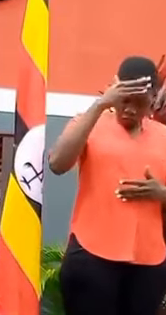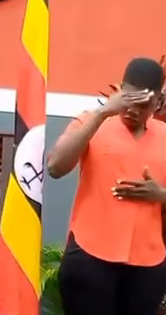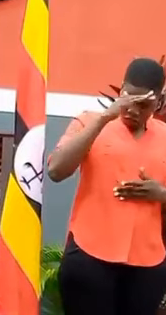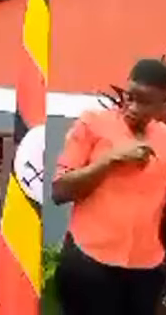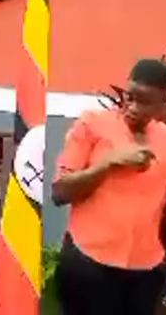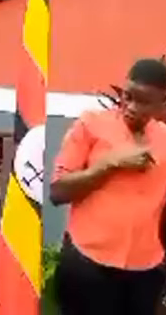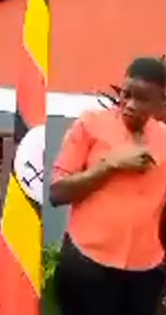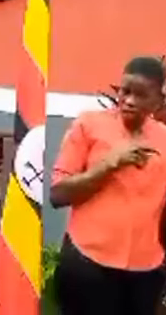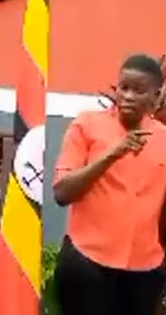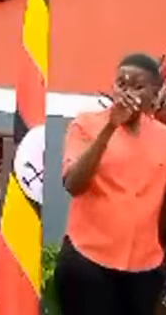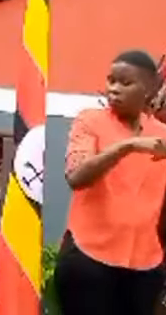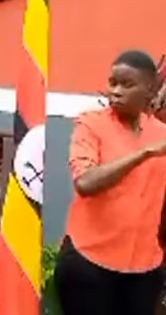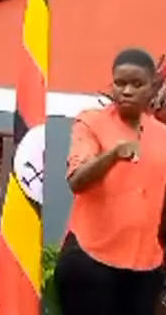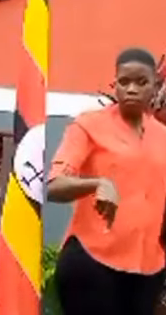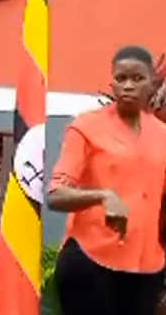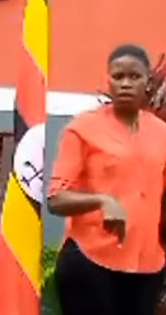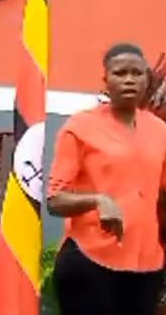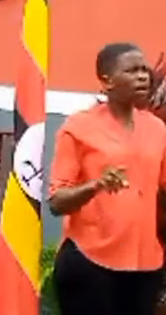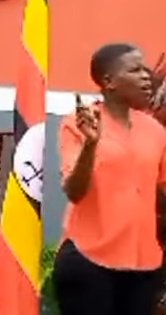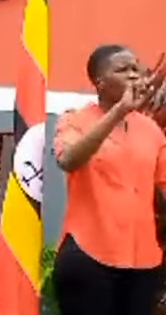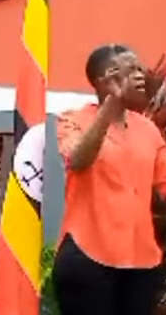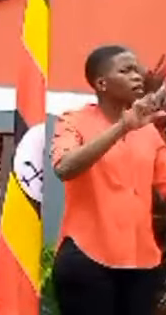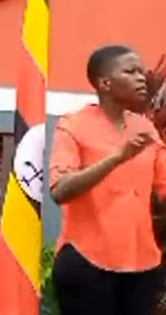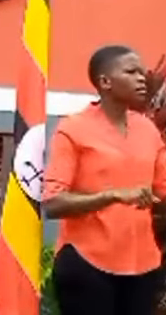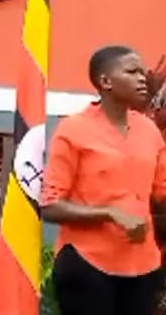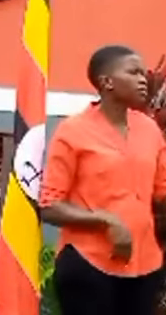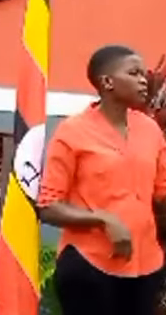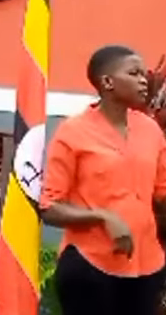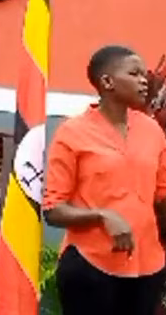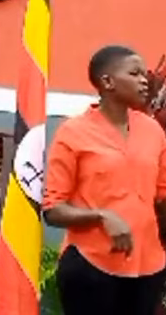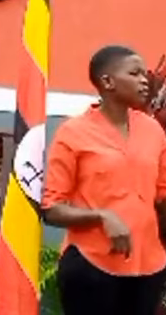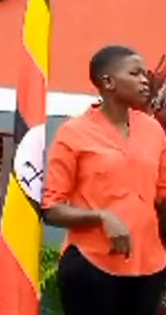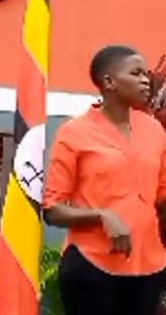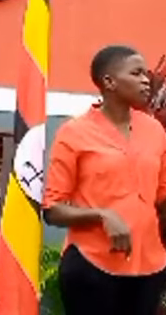musango. Okubeera Omusiraamu si musango.